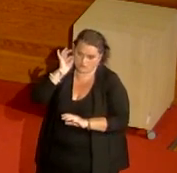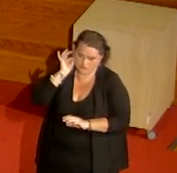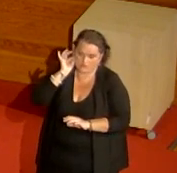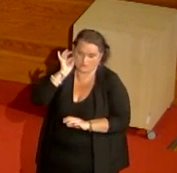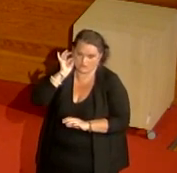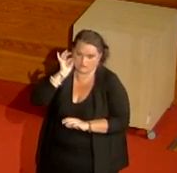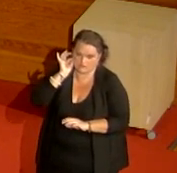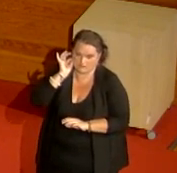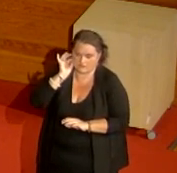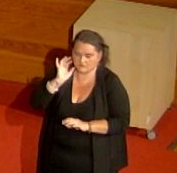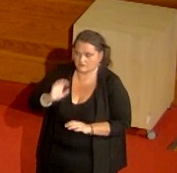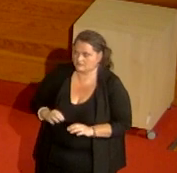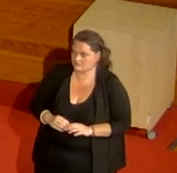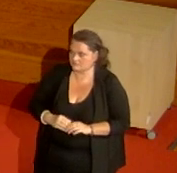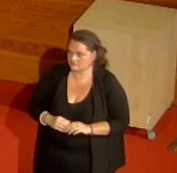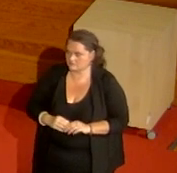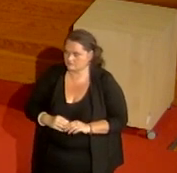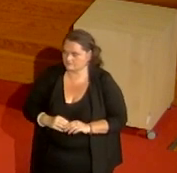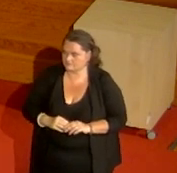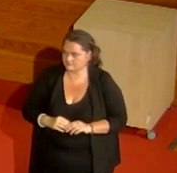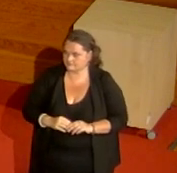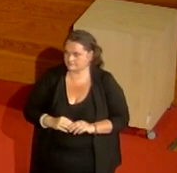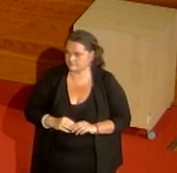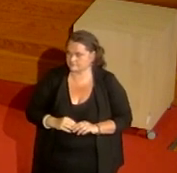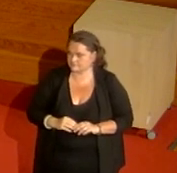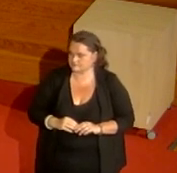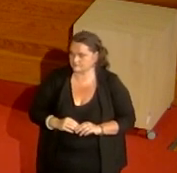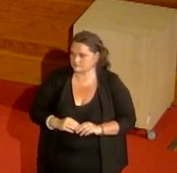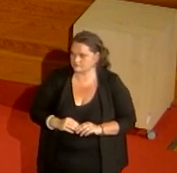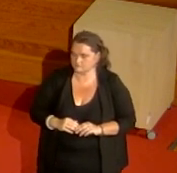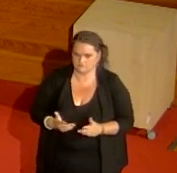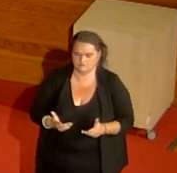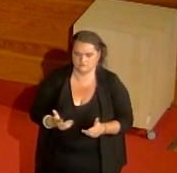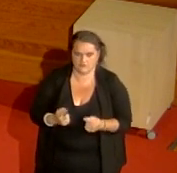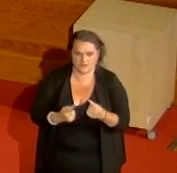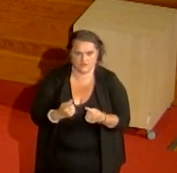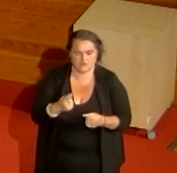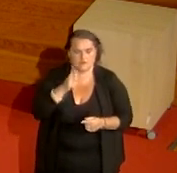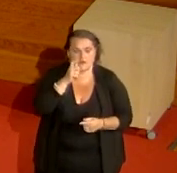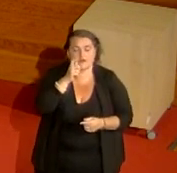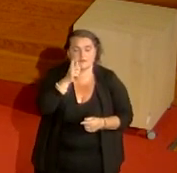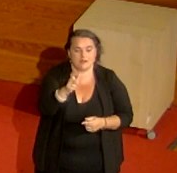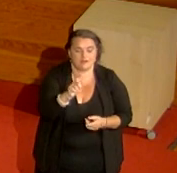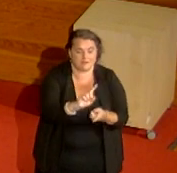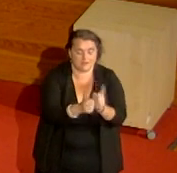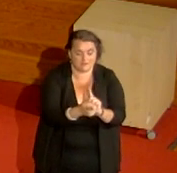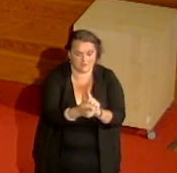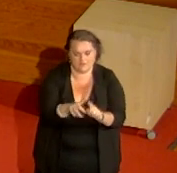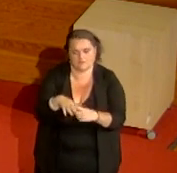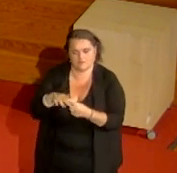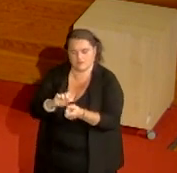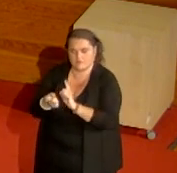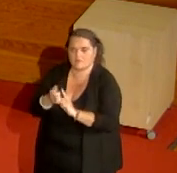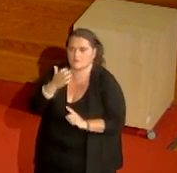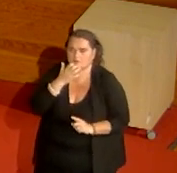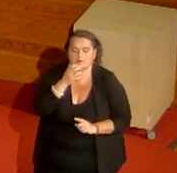en informática cambió algo cuando cambió una palabra fijaros una palabra en este caso